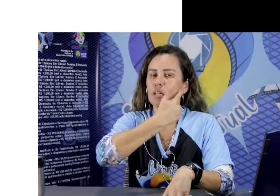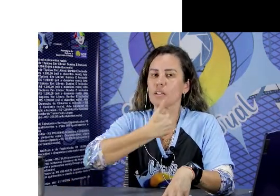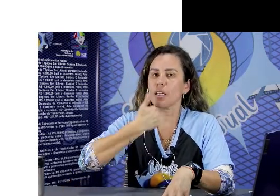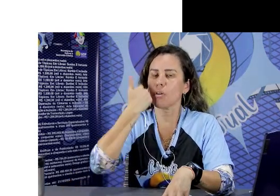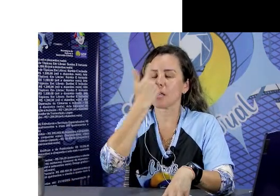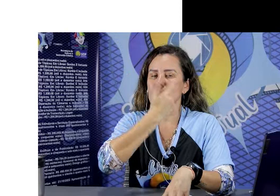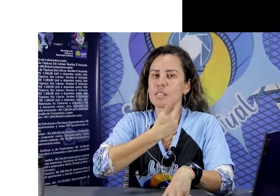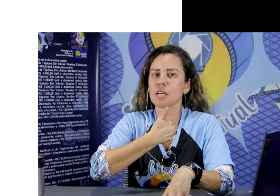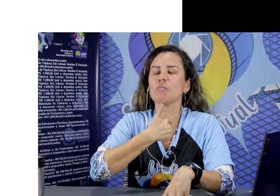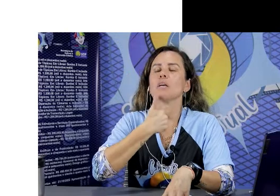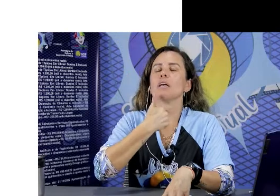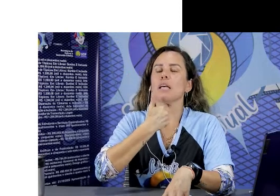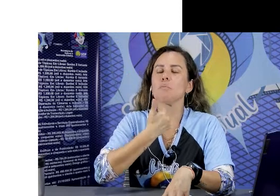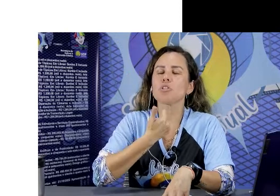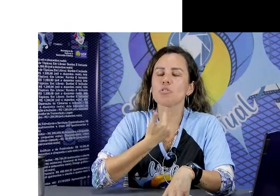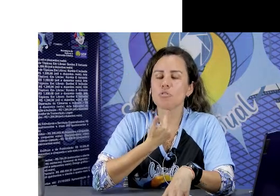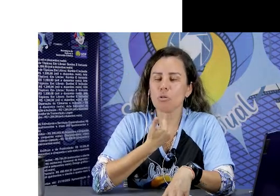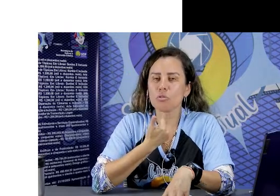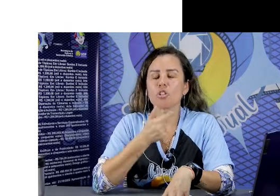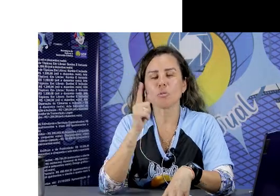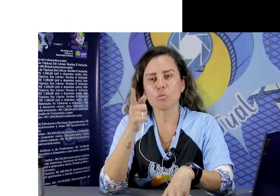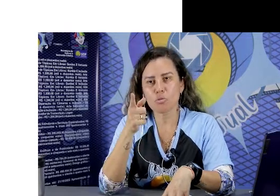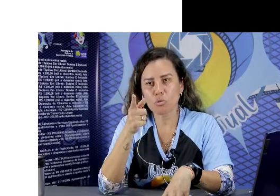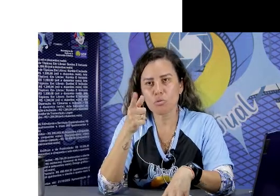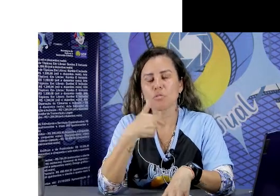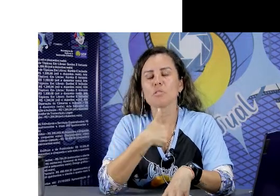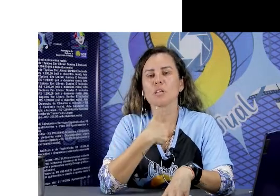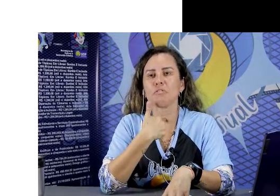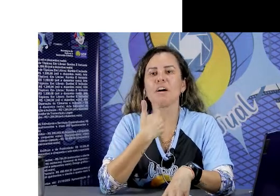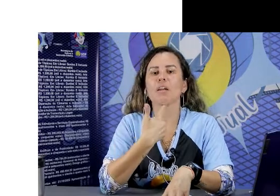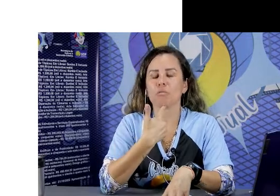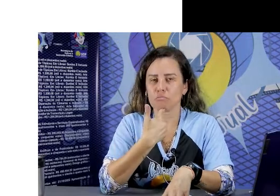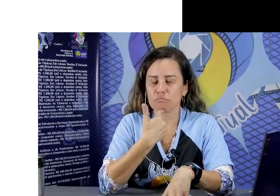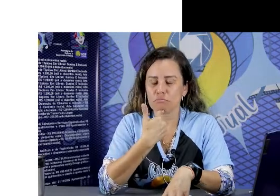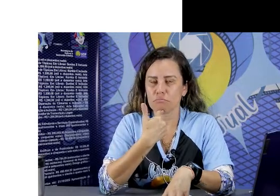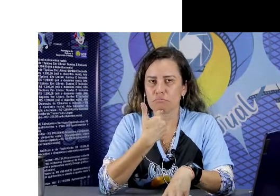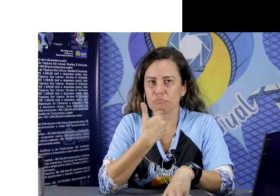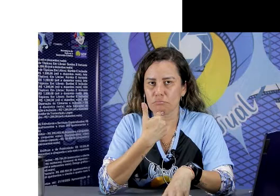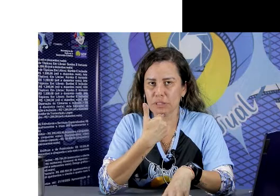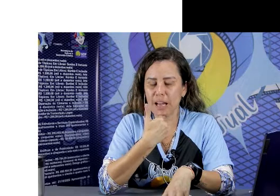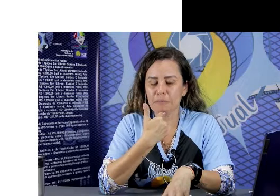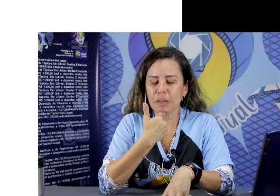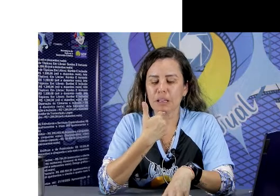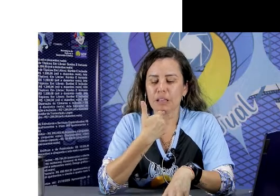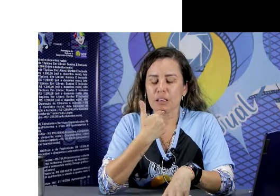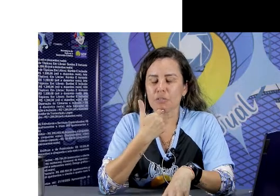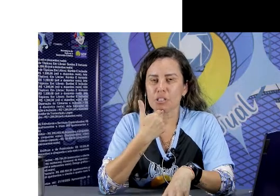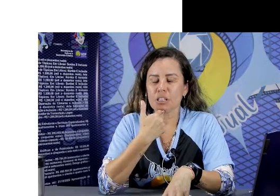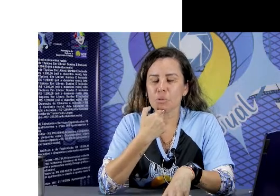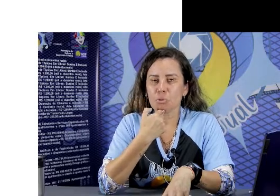da oralização, emitir som. Nós temos surdos que falam, tá? Vocês